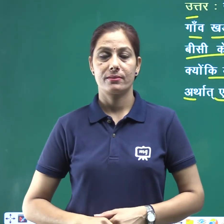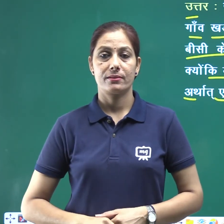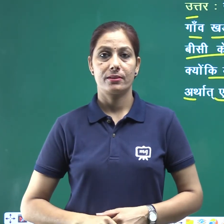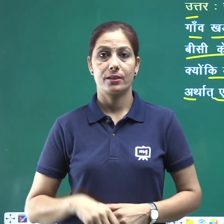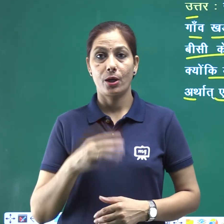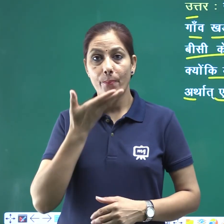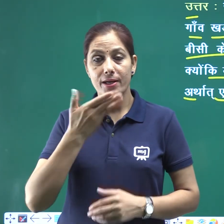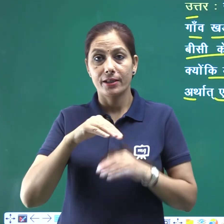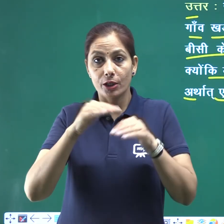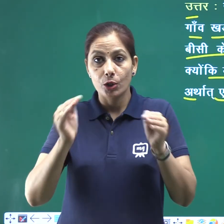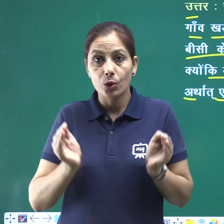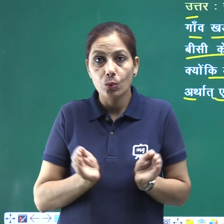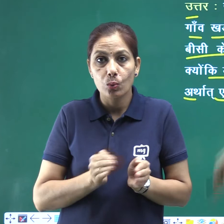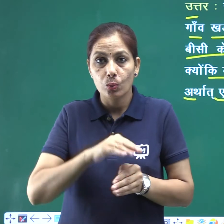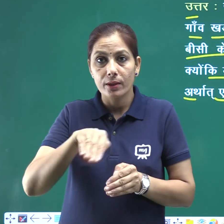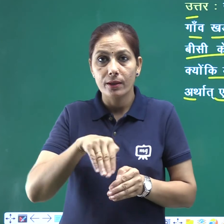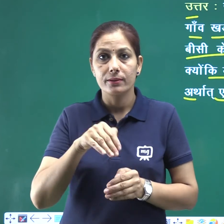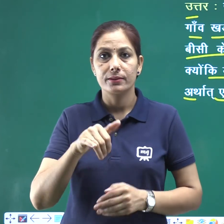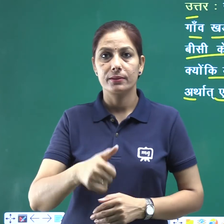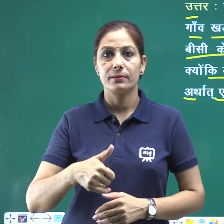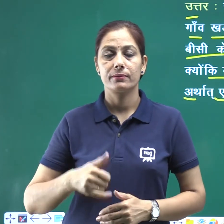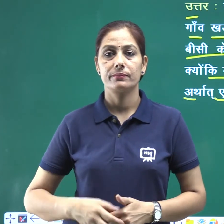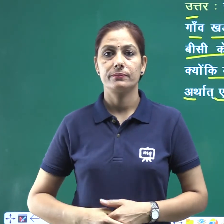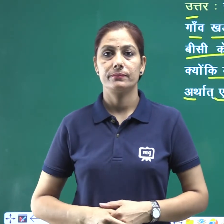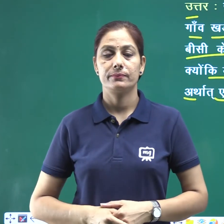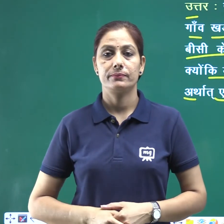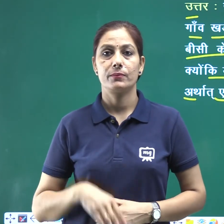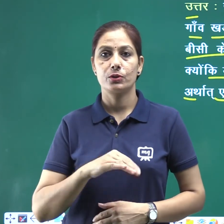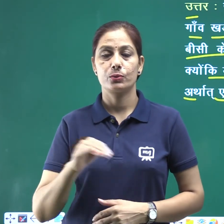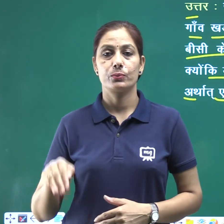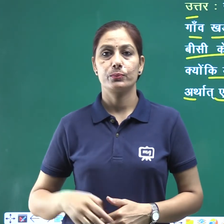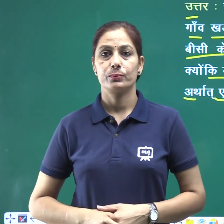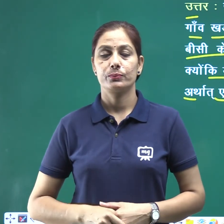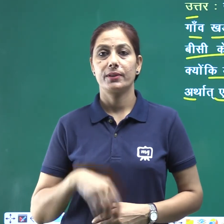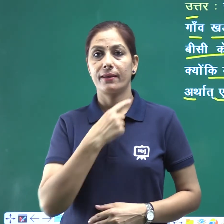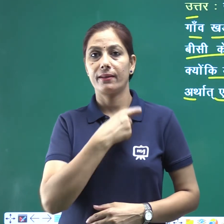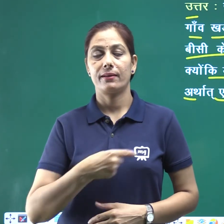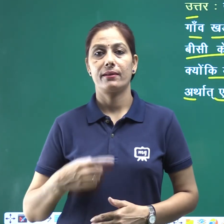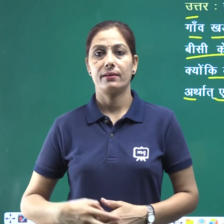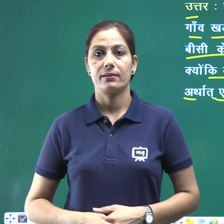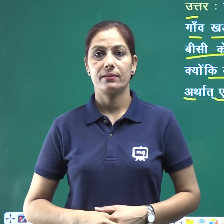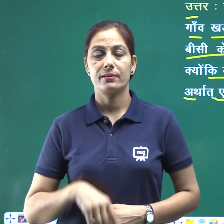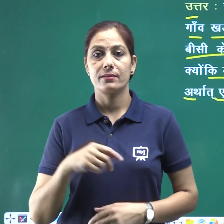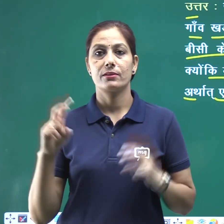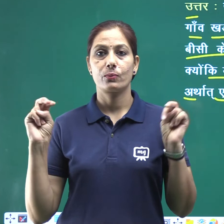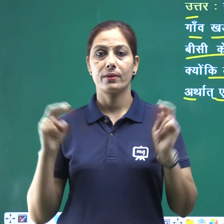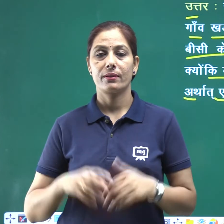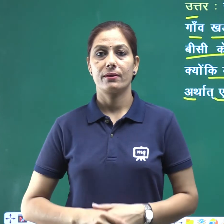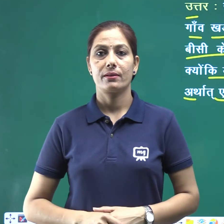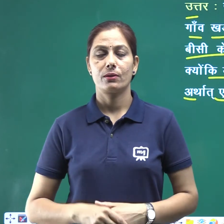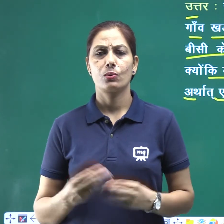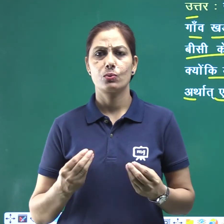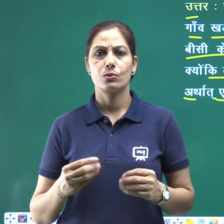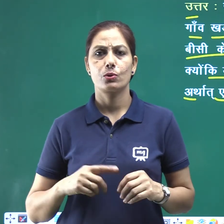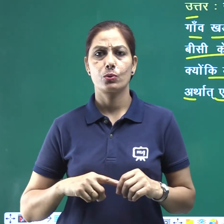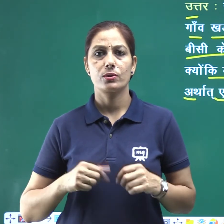कुइयां थी। बच्चों, ये थे इस अध्याय के